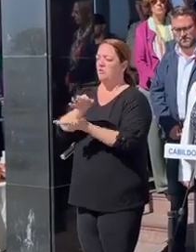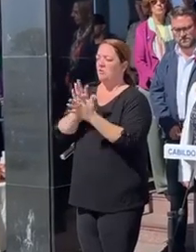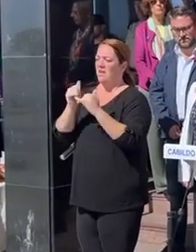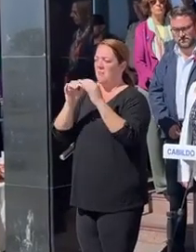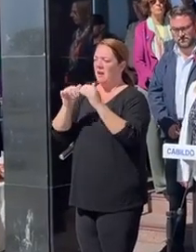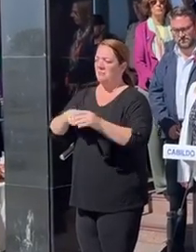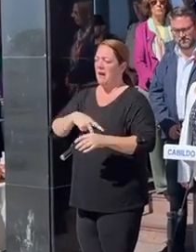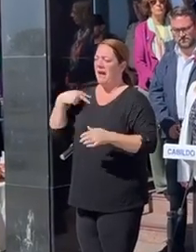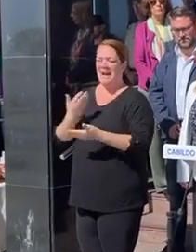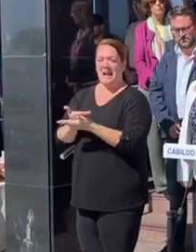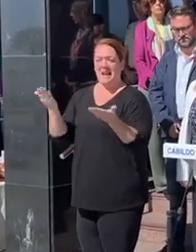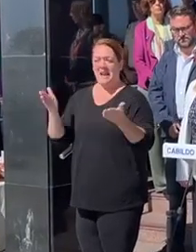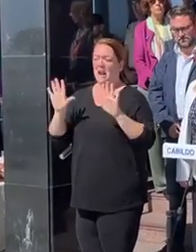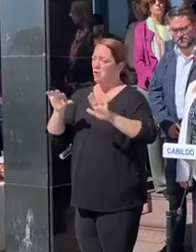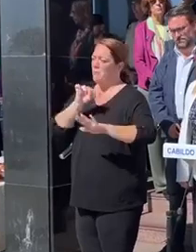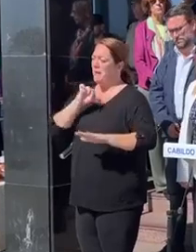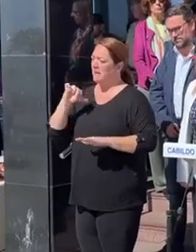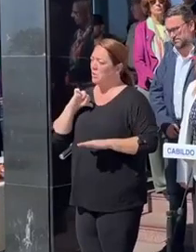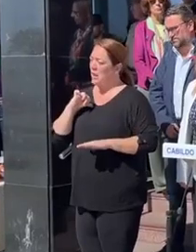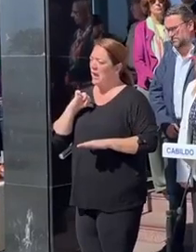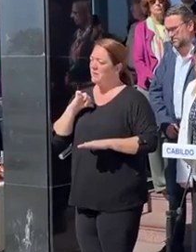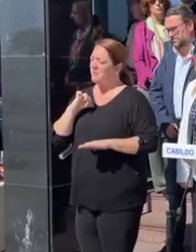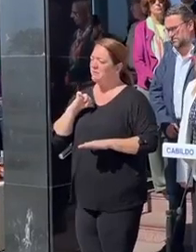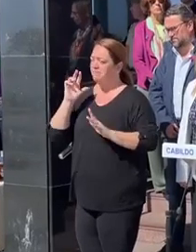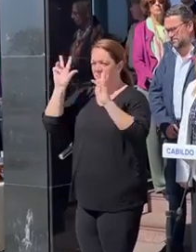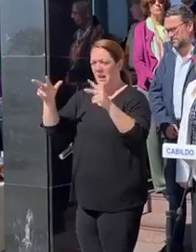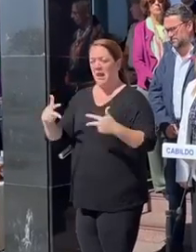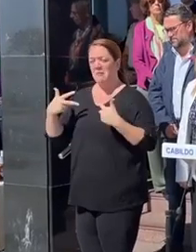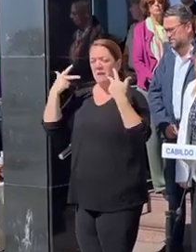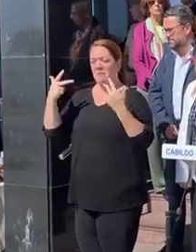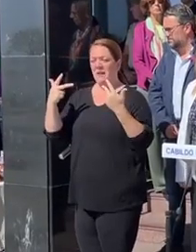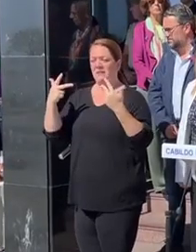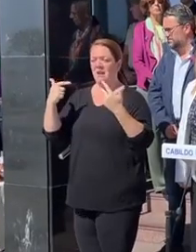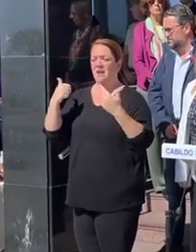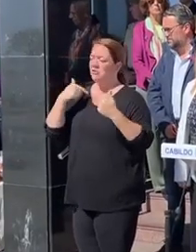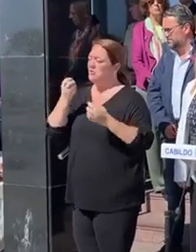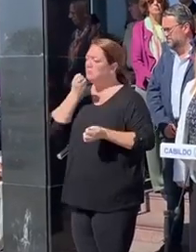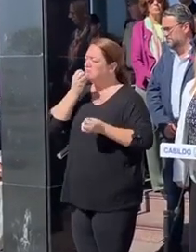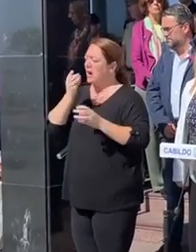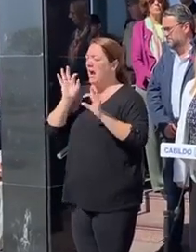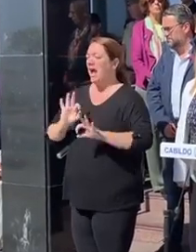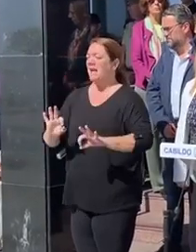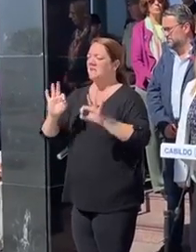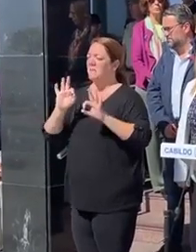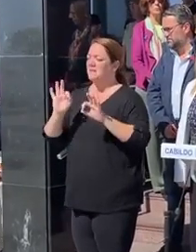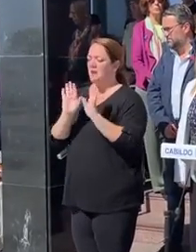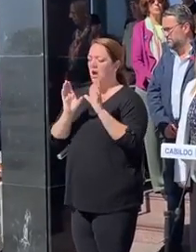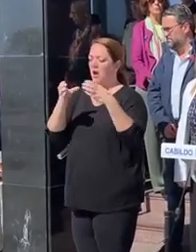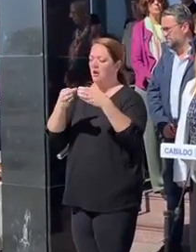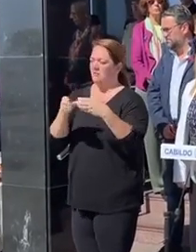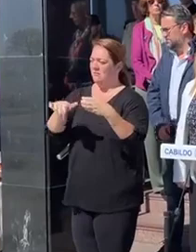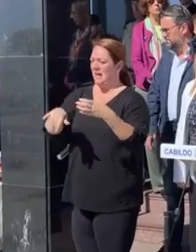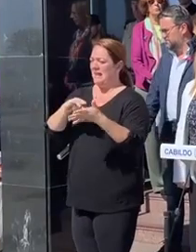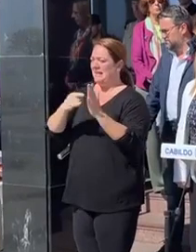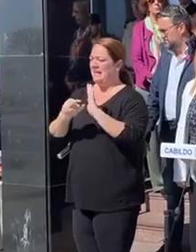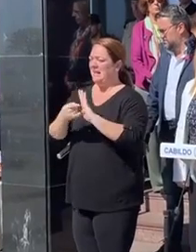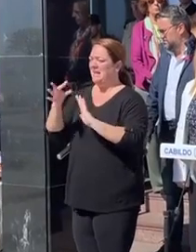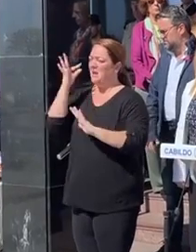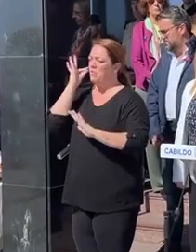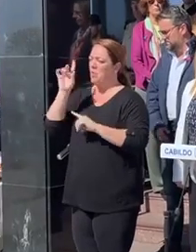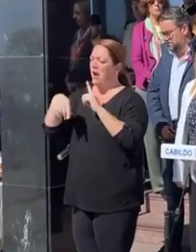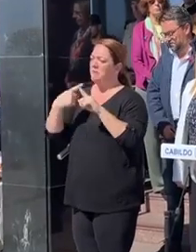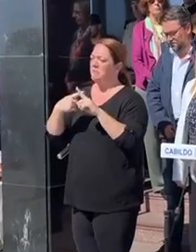en general, pero en particular, permítanme que tenga una mención especial a la Unidad Técnica de Mujer